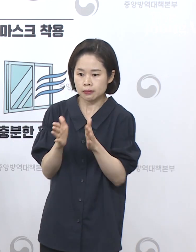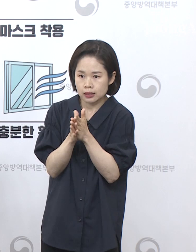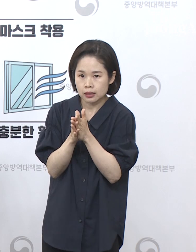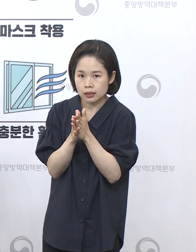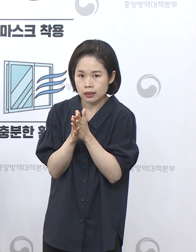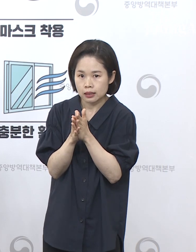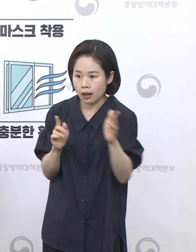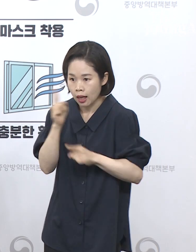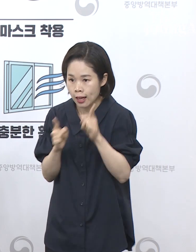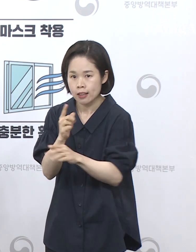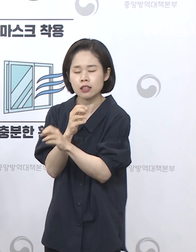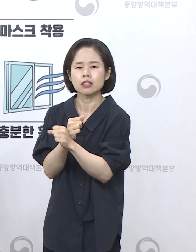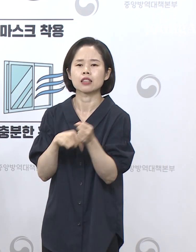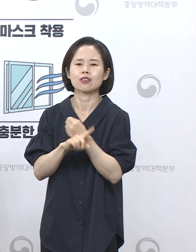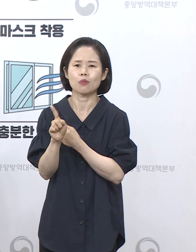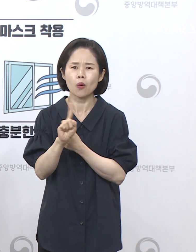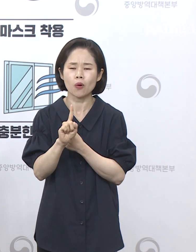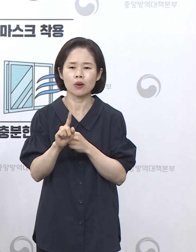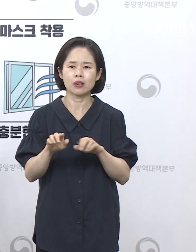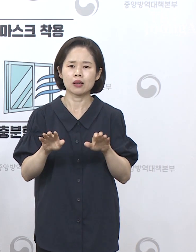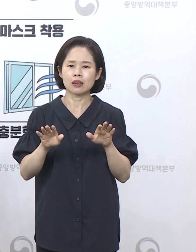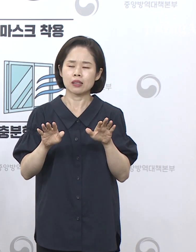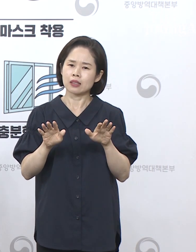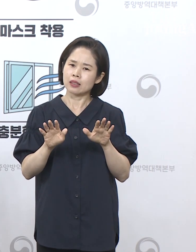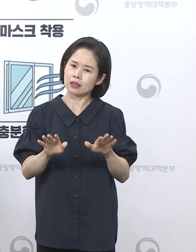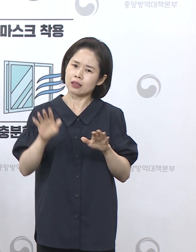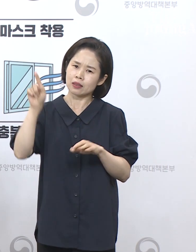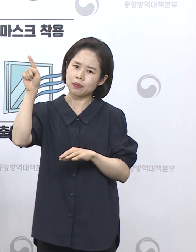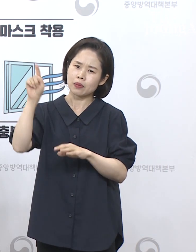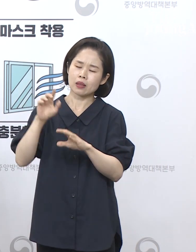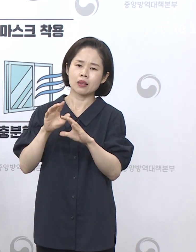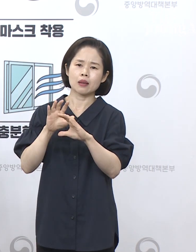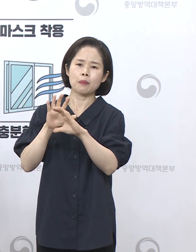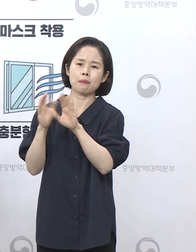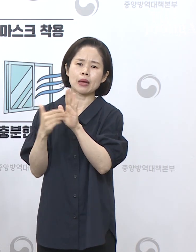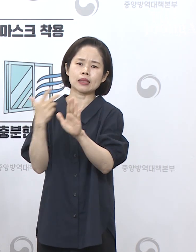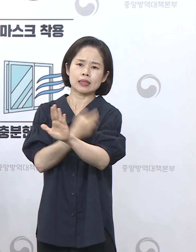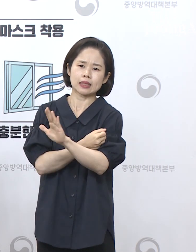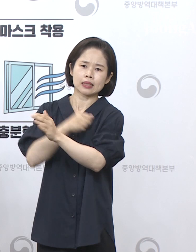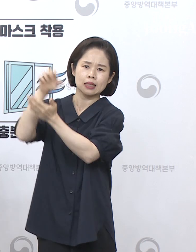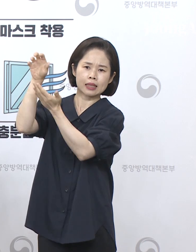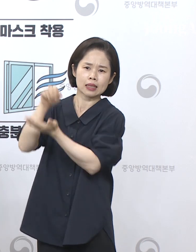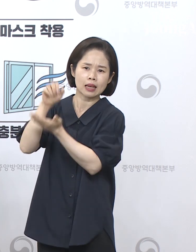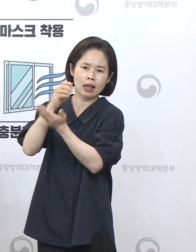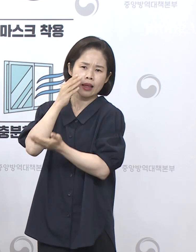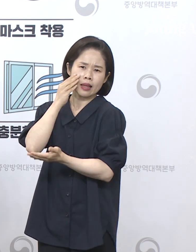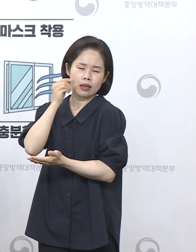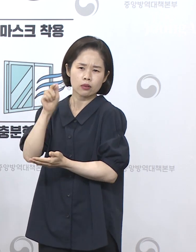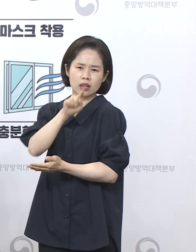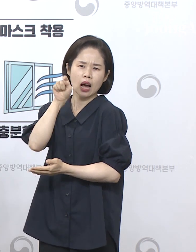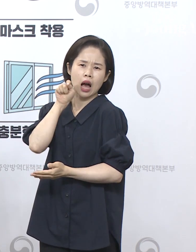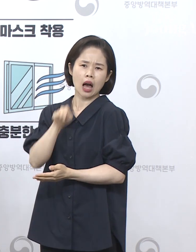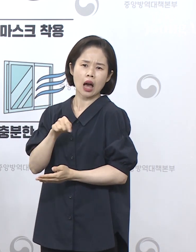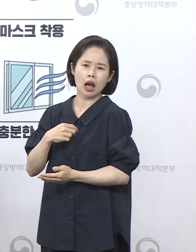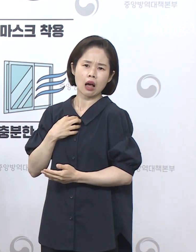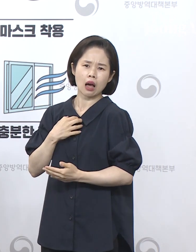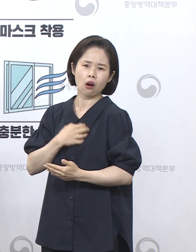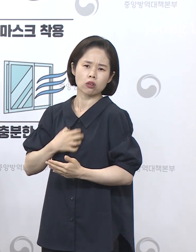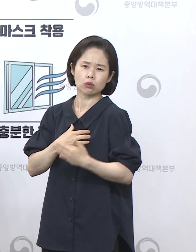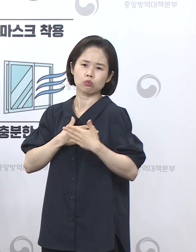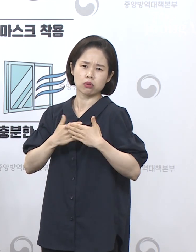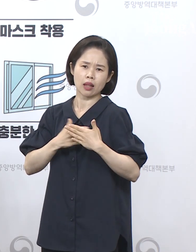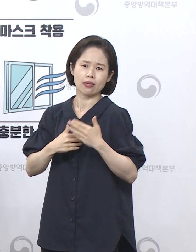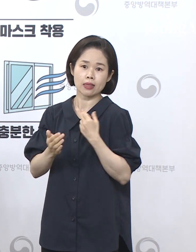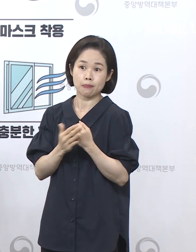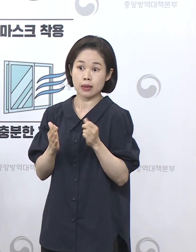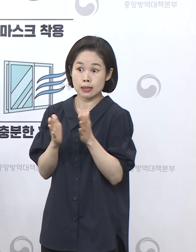공급 물량이 정확하게 다 될 건가에 대한 불안감이 여전히 국민들께서 가지고 계시는 상황이 하나가 있을 수